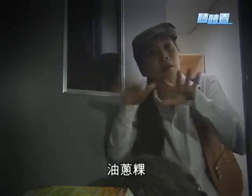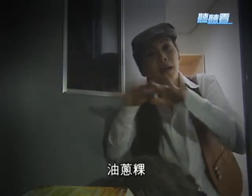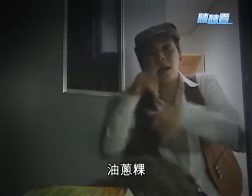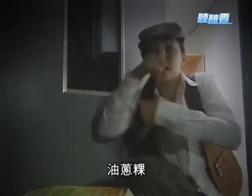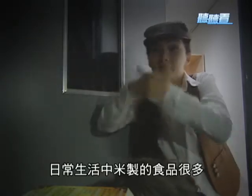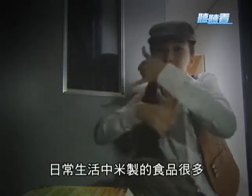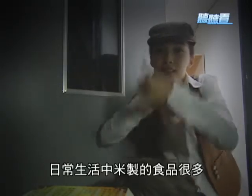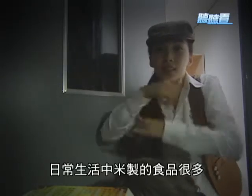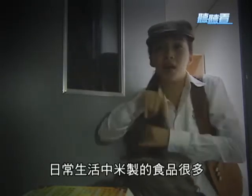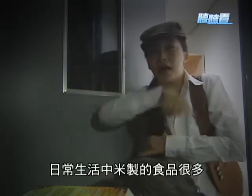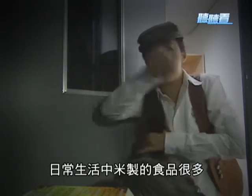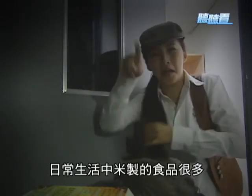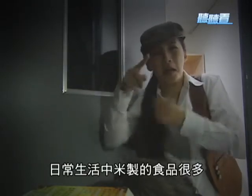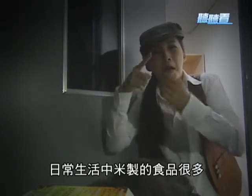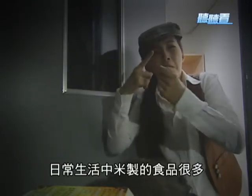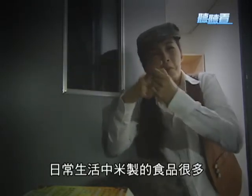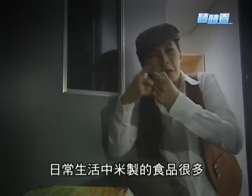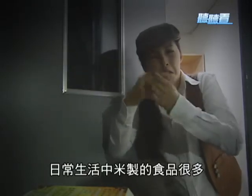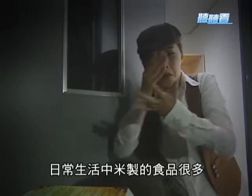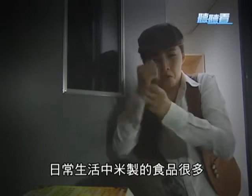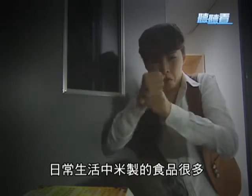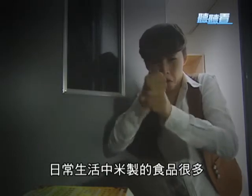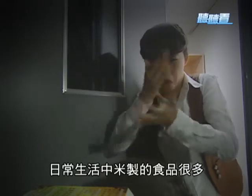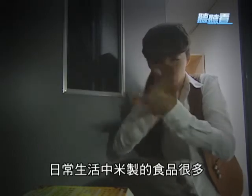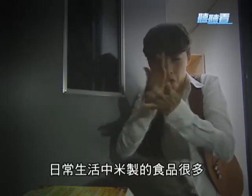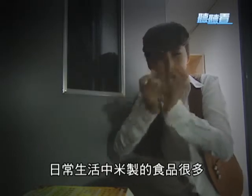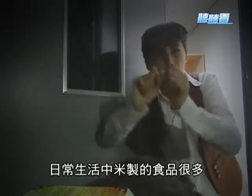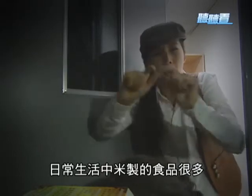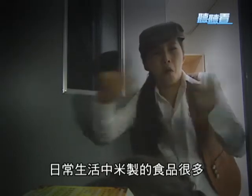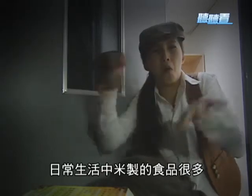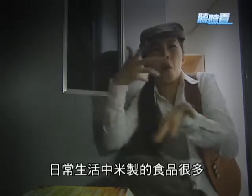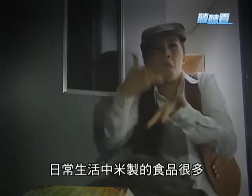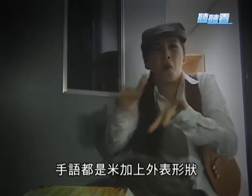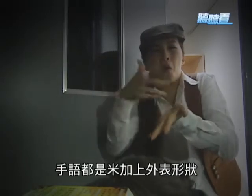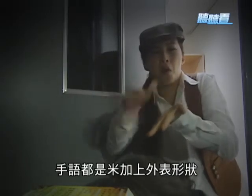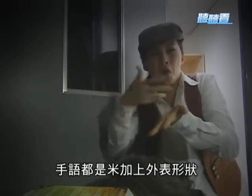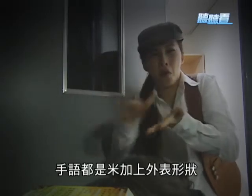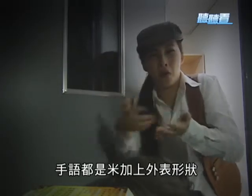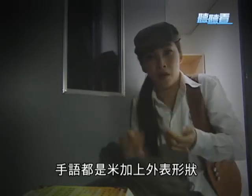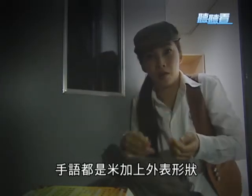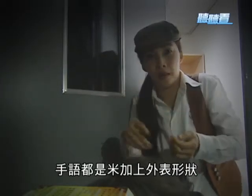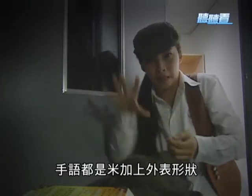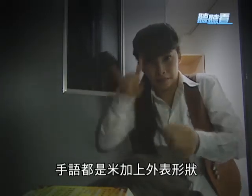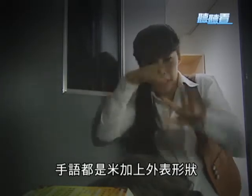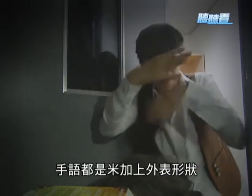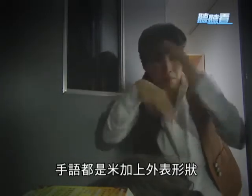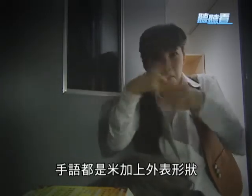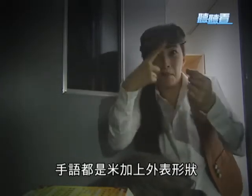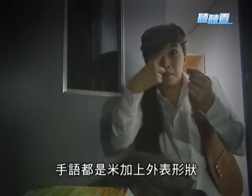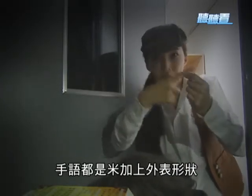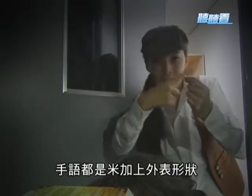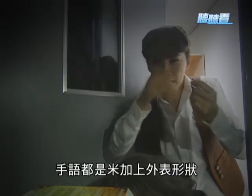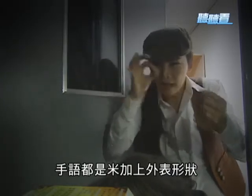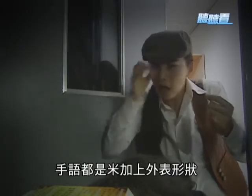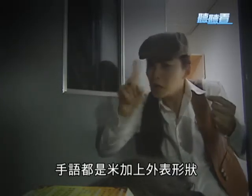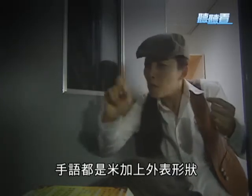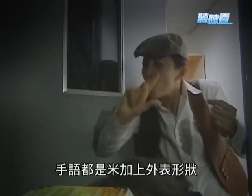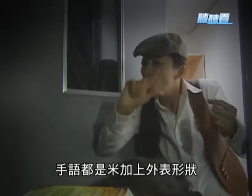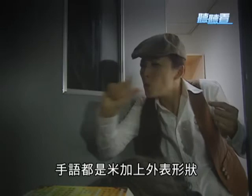对，日常生活中啊，米制的食品很多，手语都是米加上外表